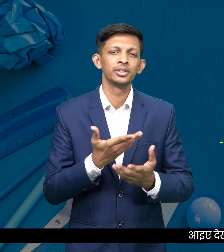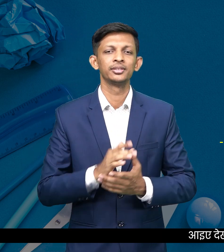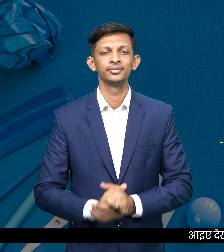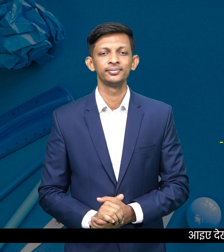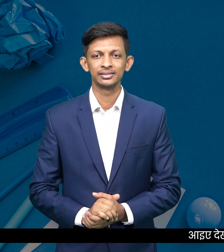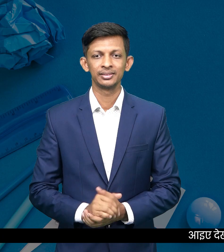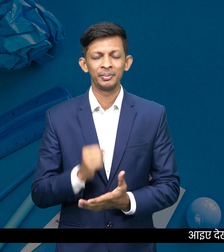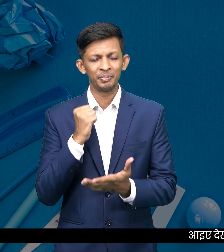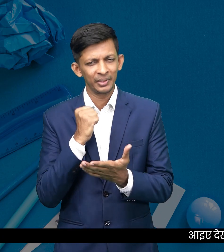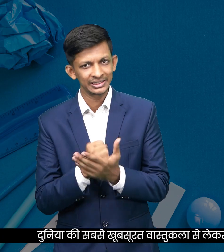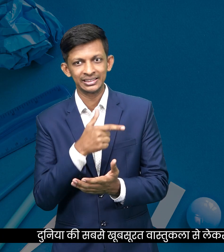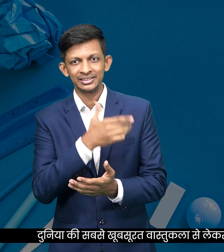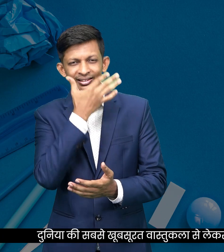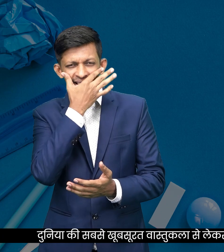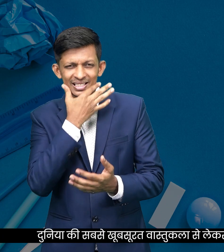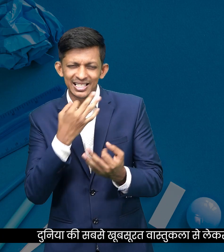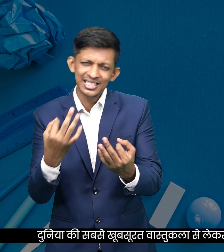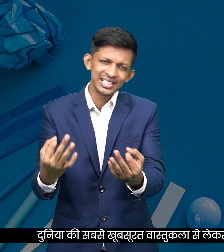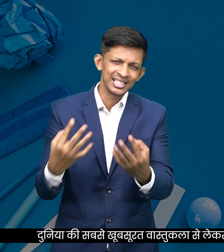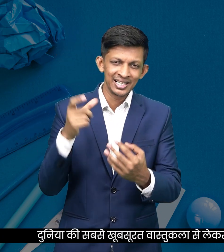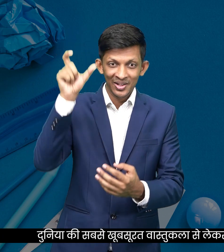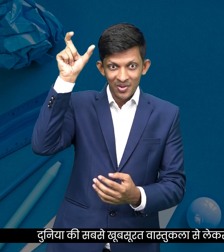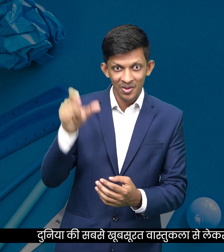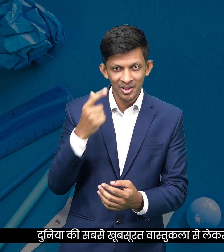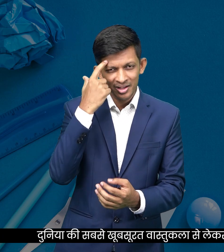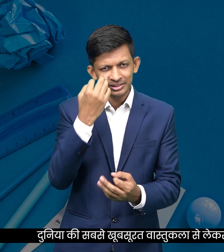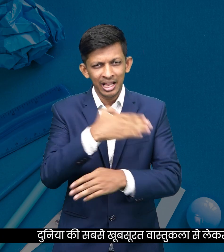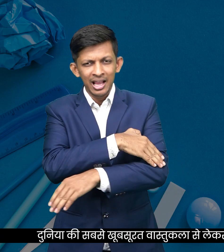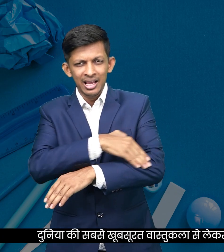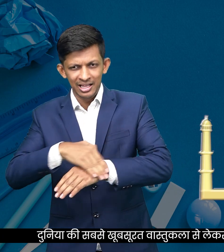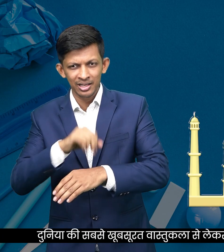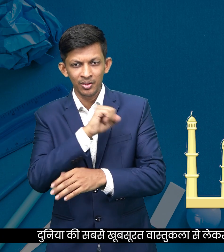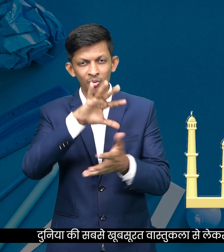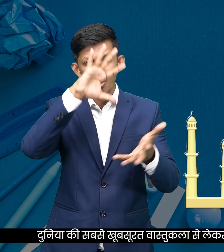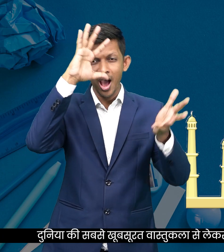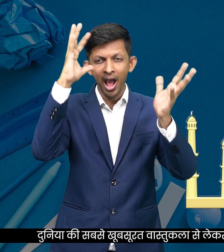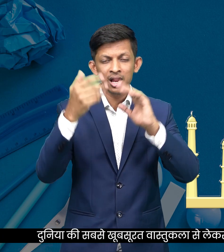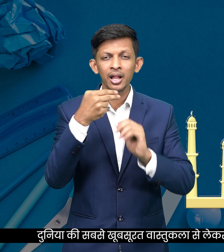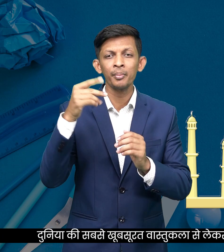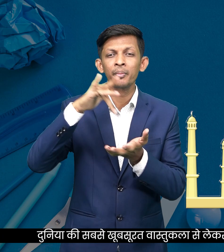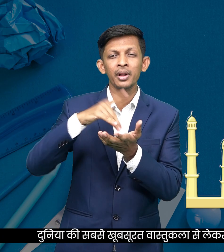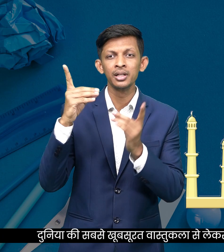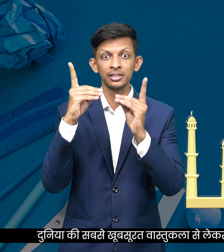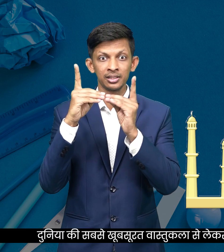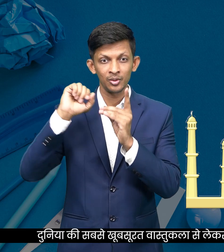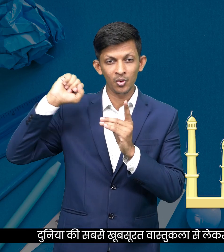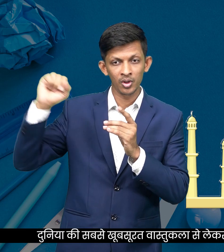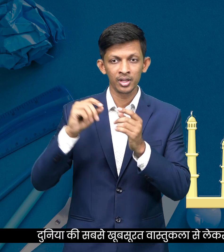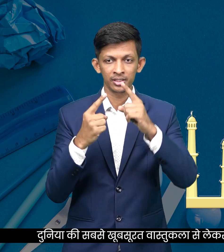कैसे। दुनिया की सबसे खूबसूरत वास्तुकला से लेकर ताजमहल से आधुनिक गगनचुंबी इमारतें